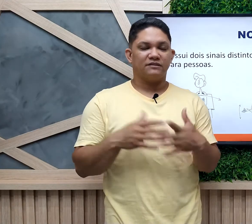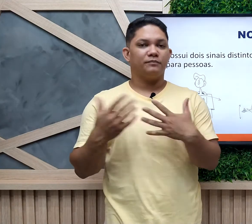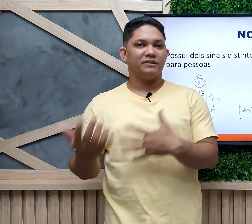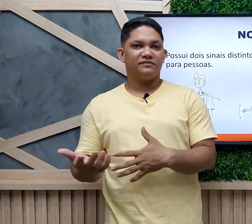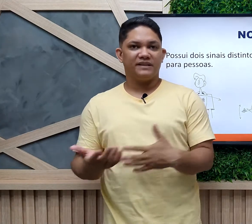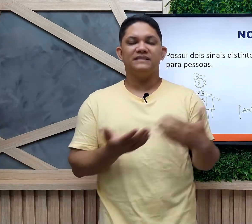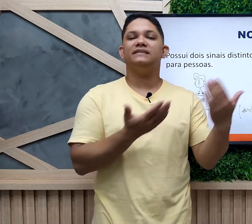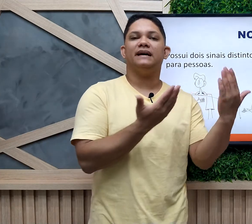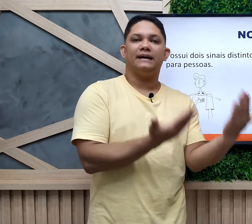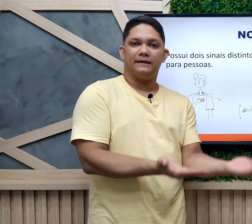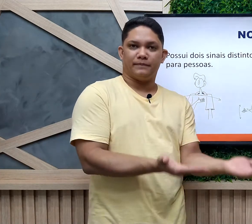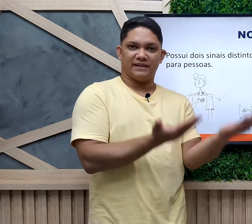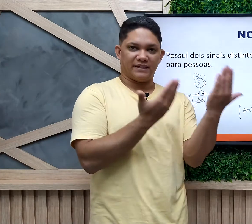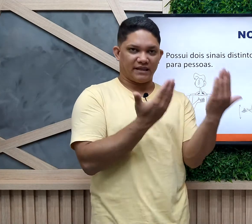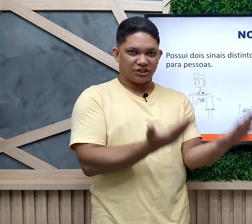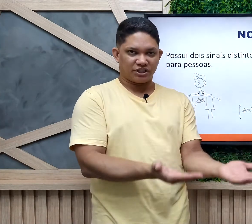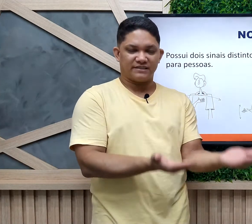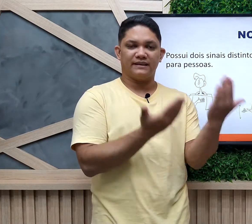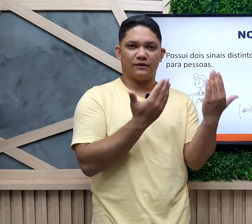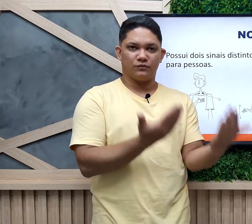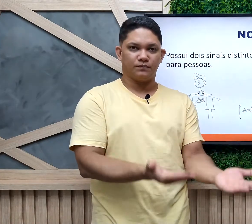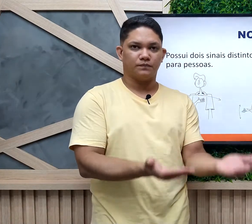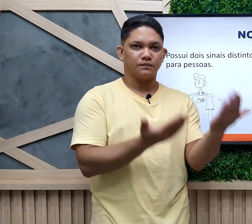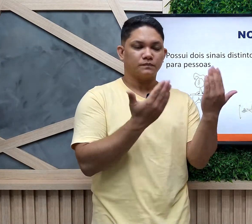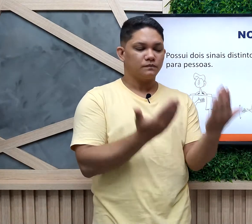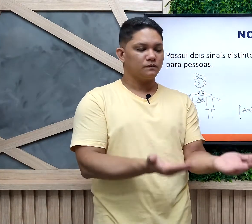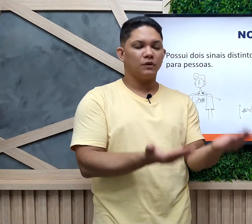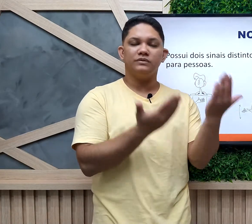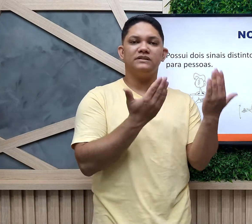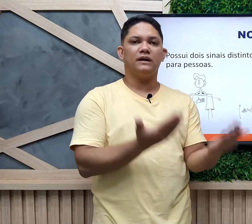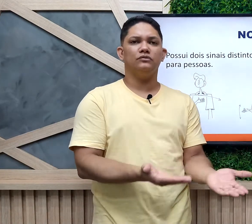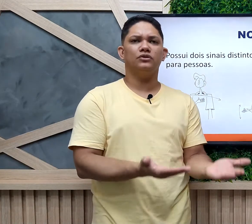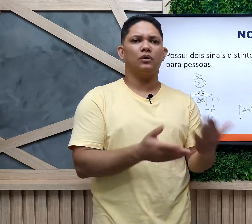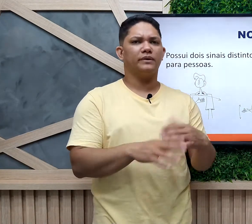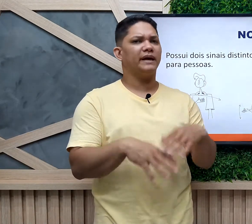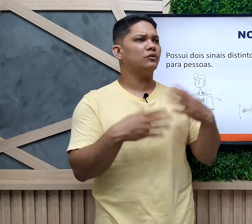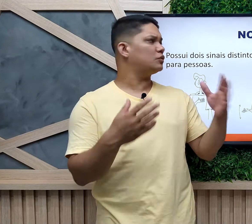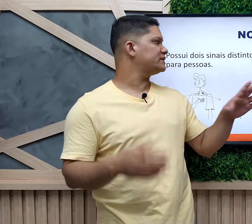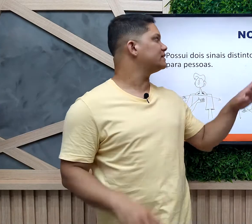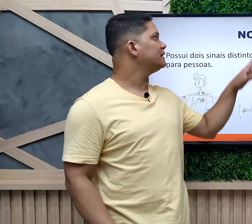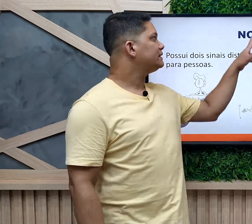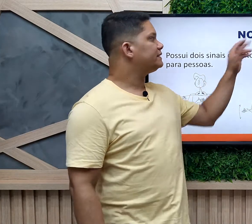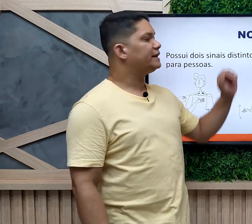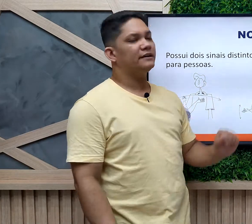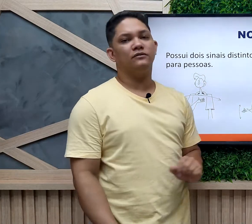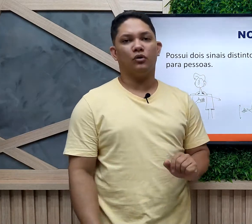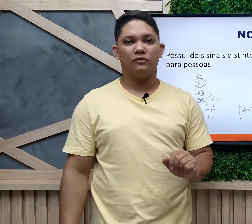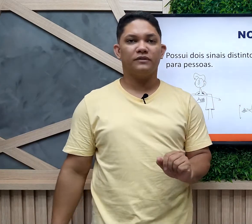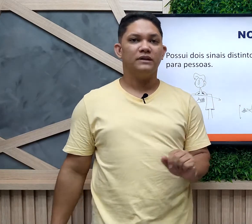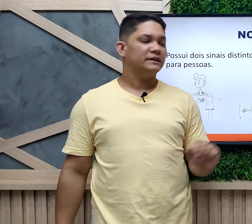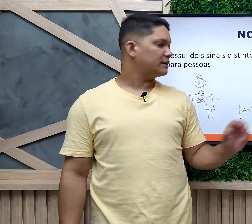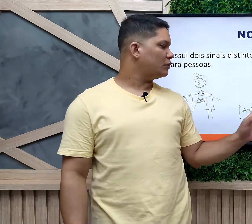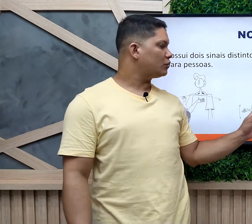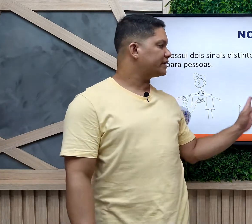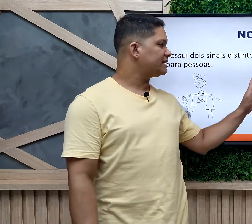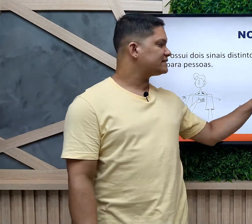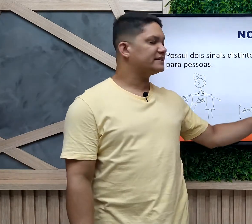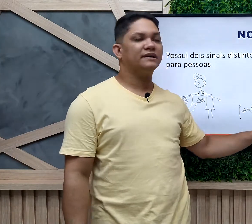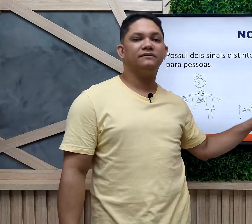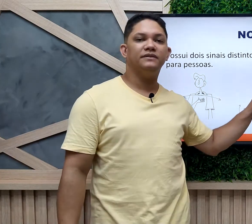para diferenciar para este sinal, o sinal de qualquer coisa que é nova, tá bom? Qualquer ser vivo,